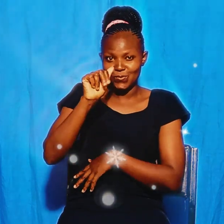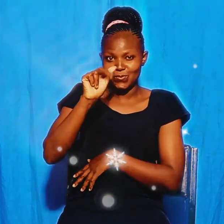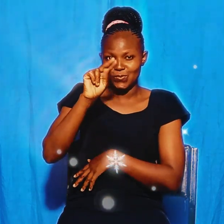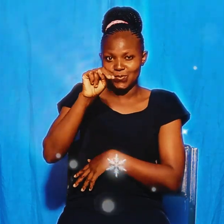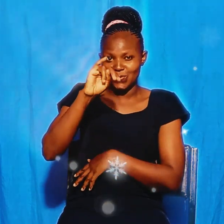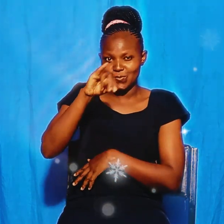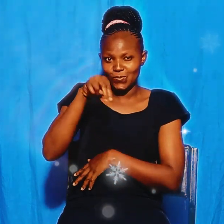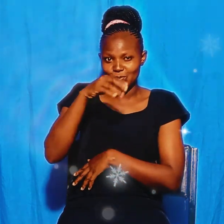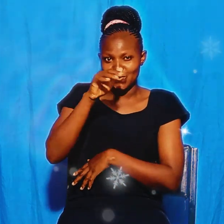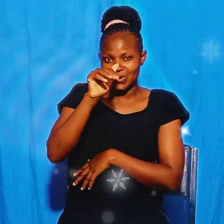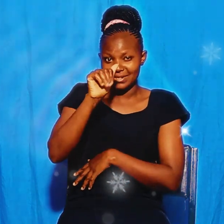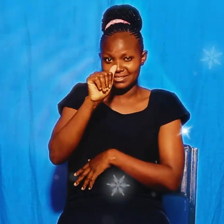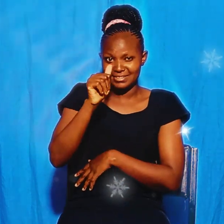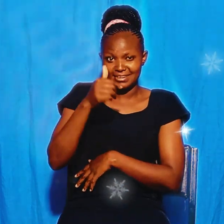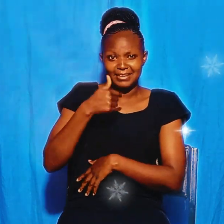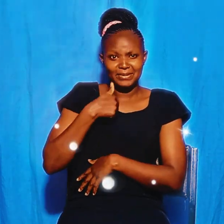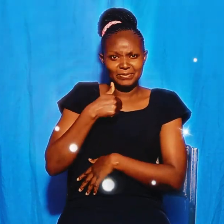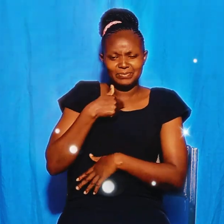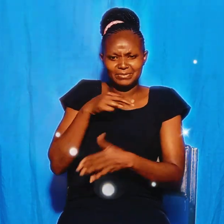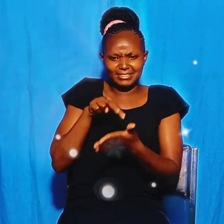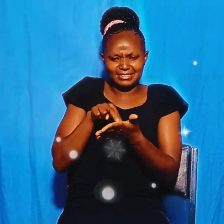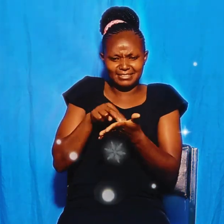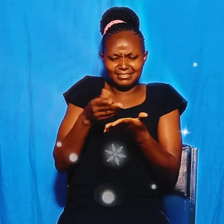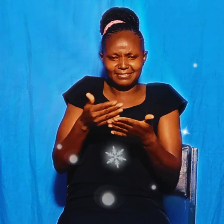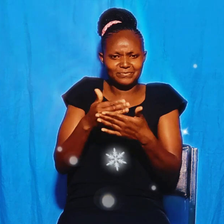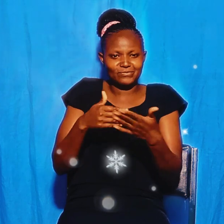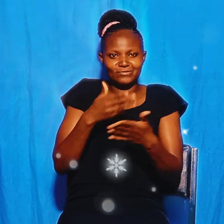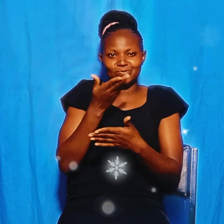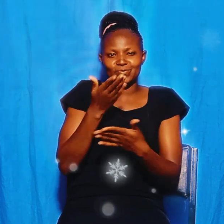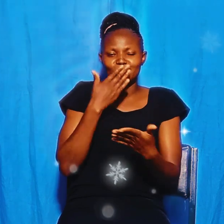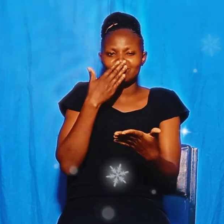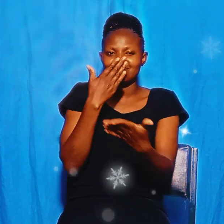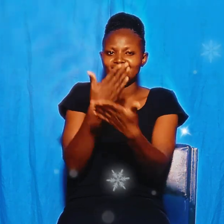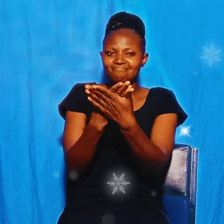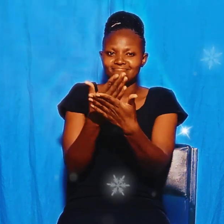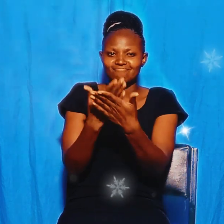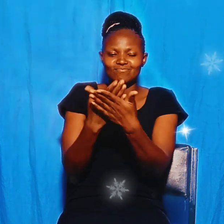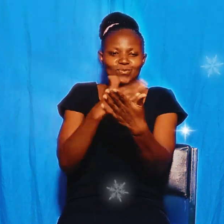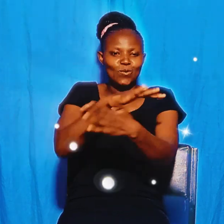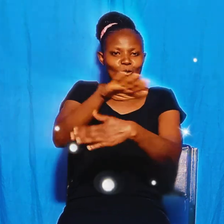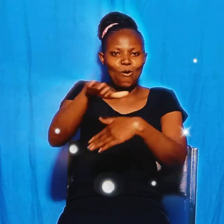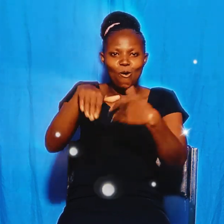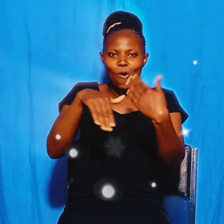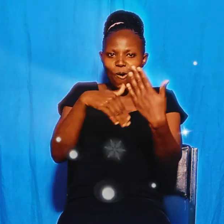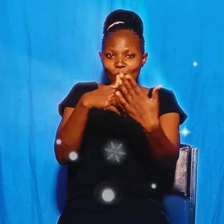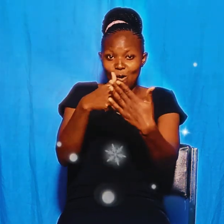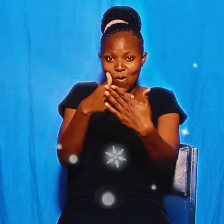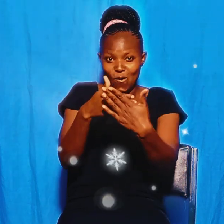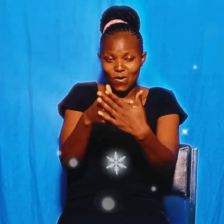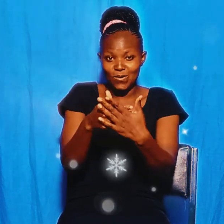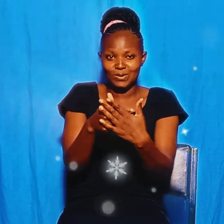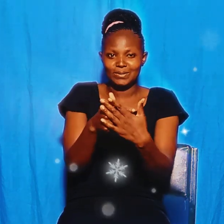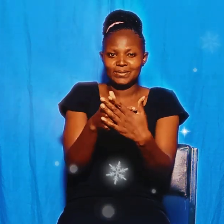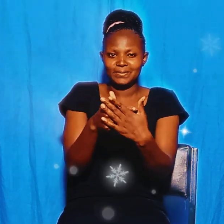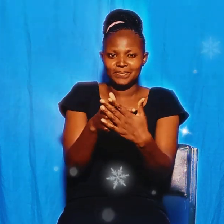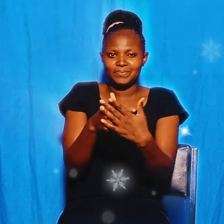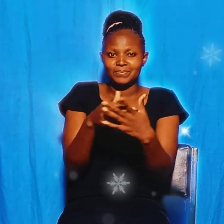na niunga ni tebaambe wenyu kumutu mgea mubea mwe wanthe, na munomono kula kuingai